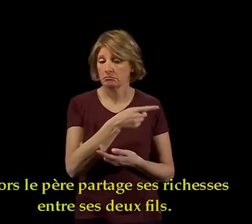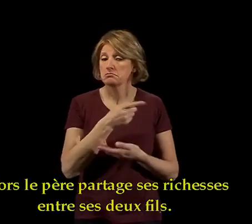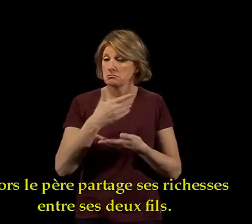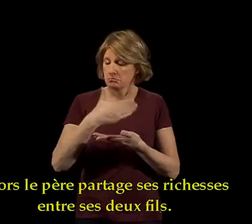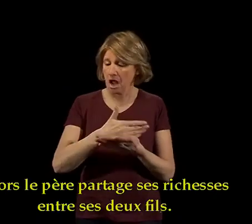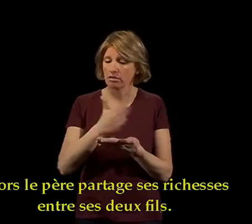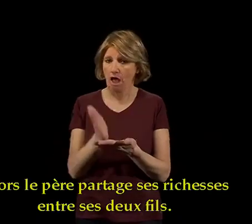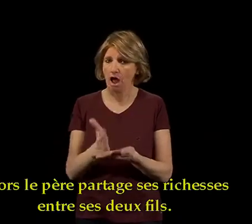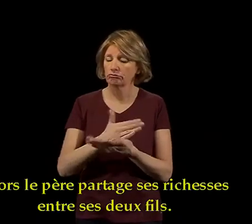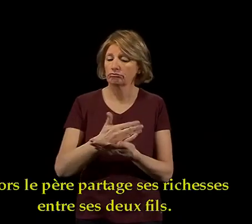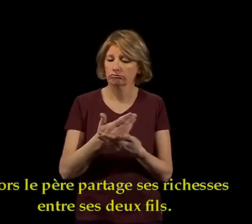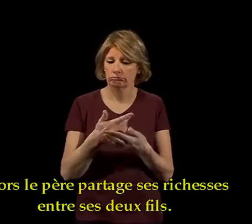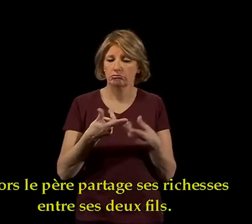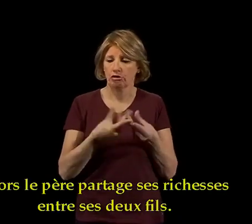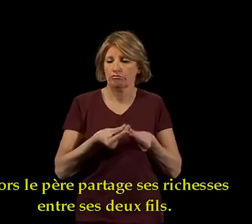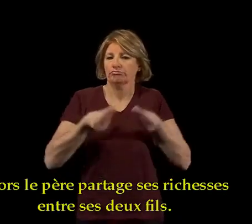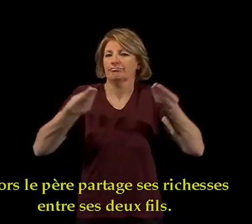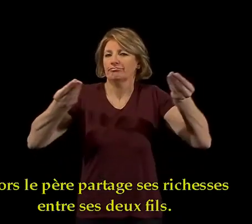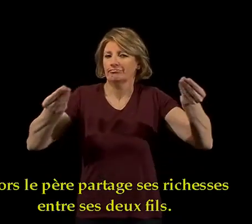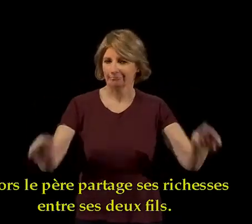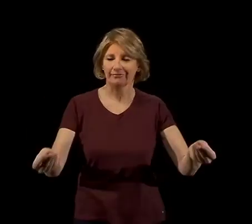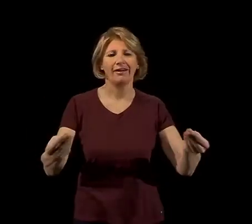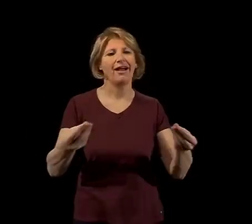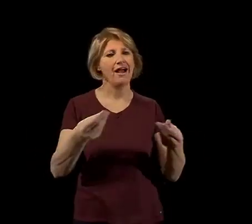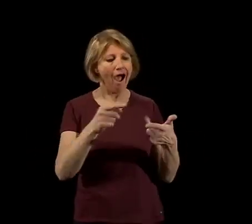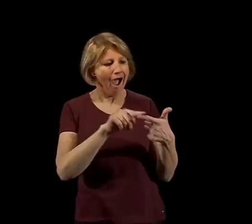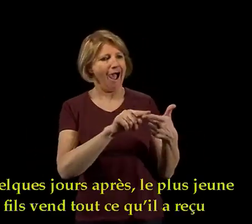Alors le père partage ses richesses entre ses 2 fils.